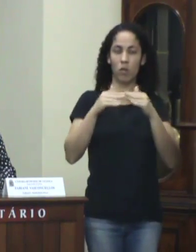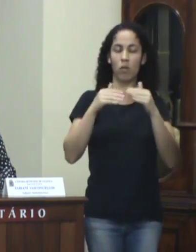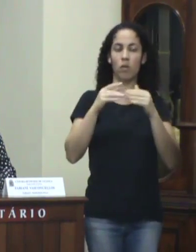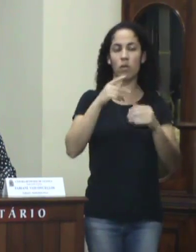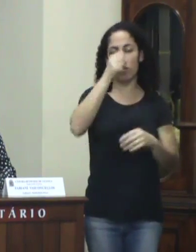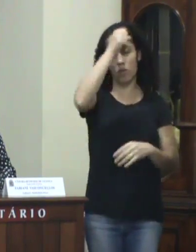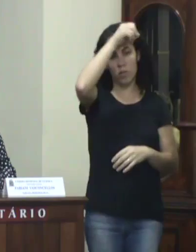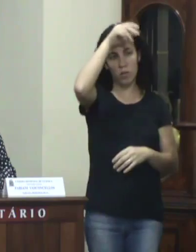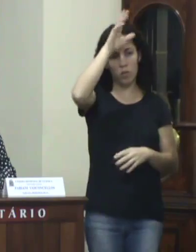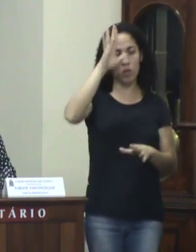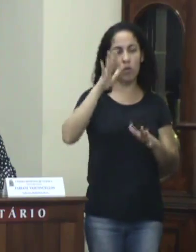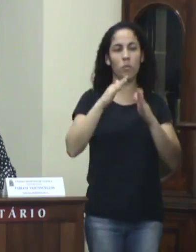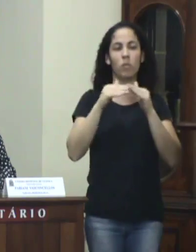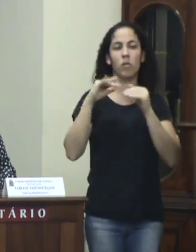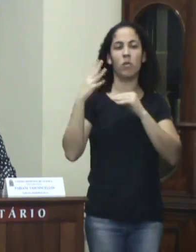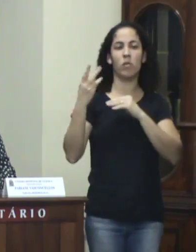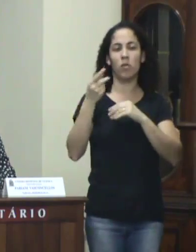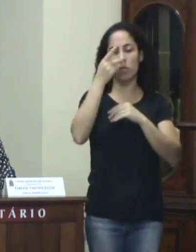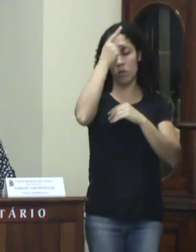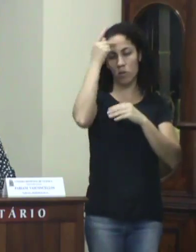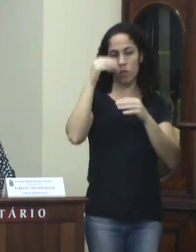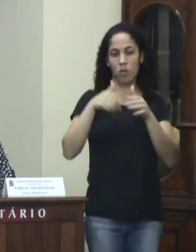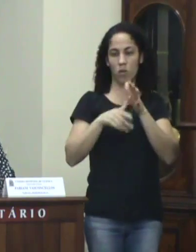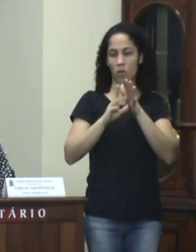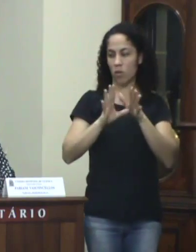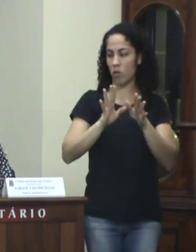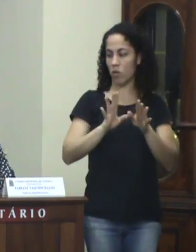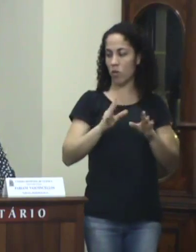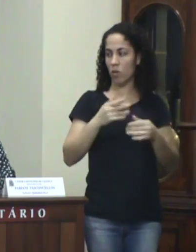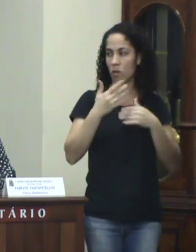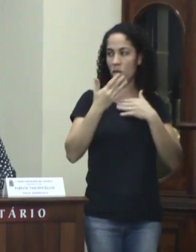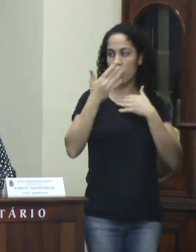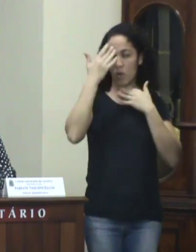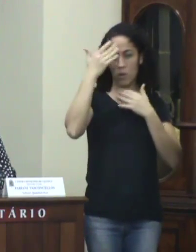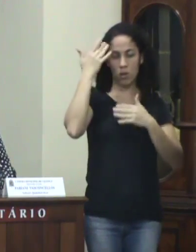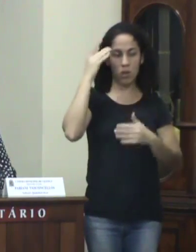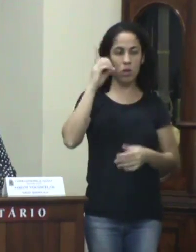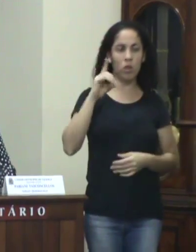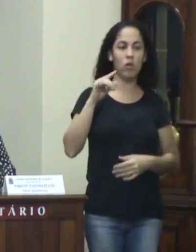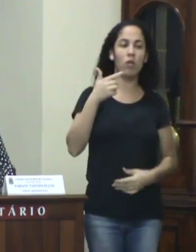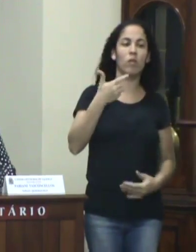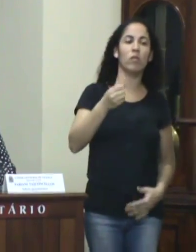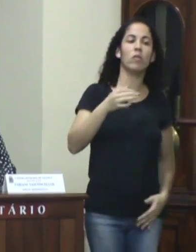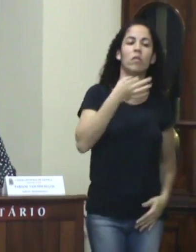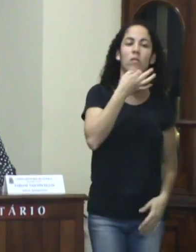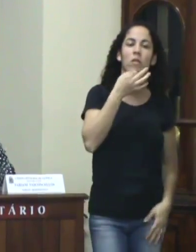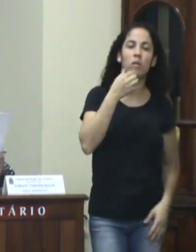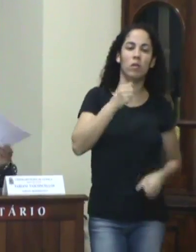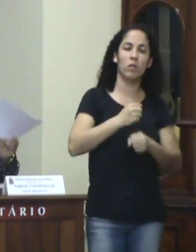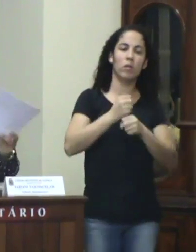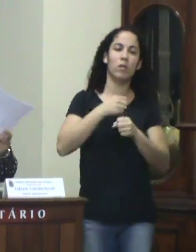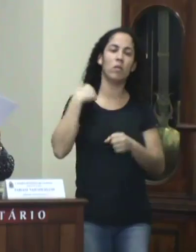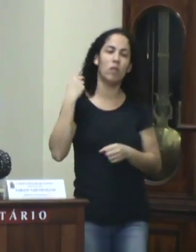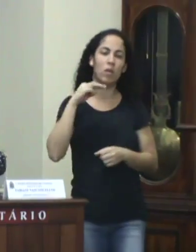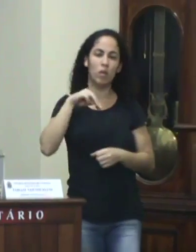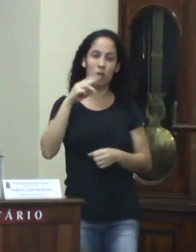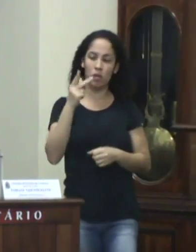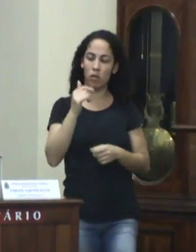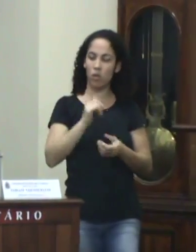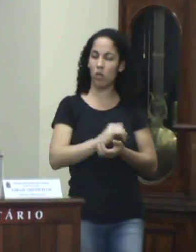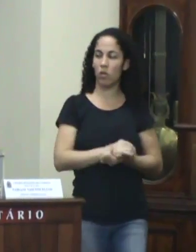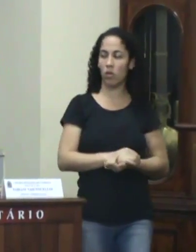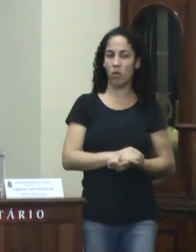municípios, solicito em nome de todos o exposto acima. Sala das sessões, 20 de setembro de 2018, vereadora Michelle